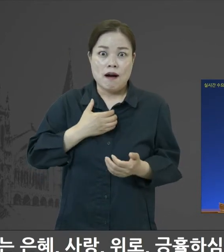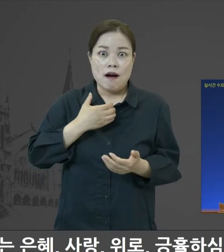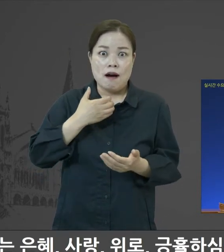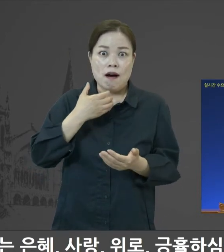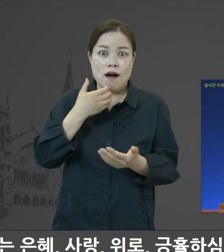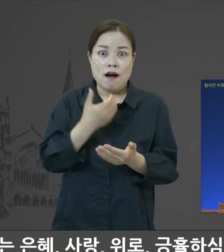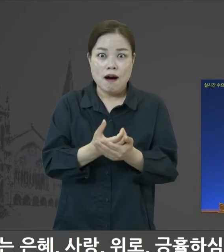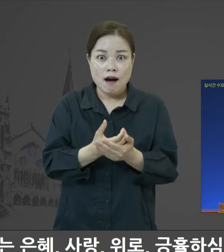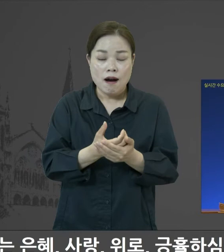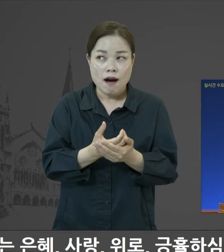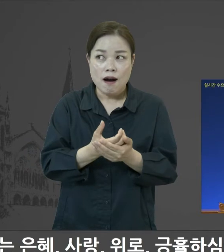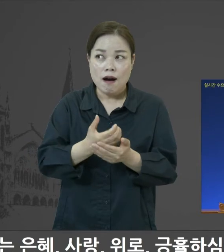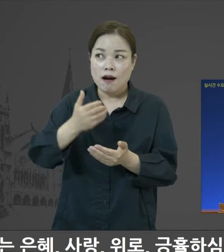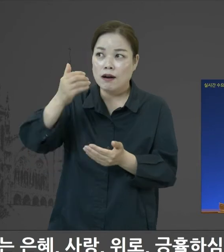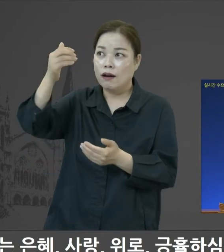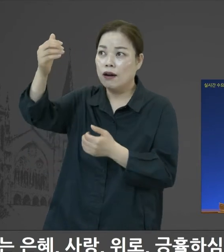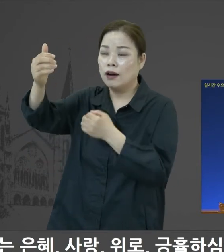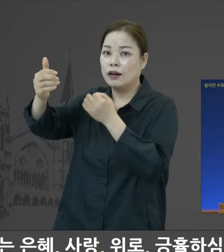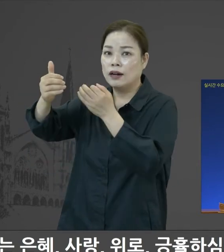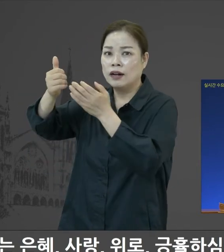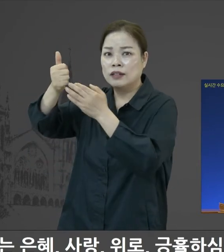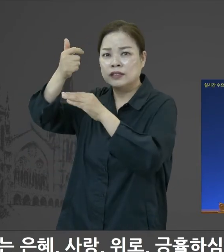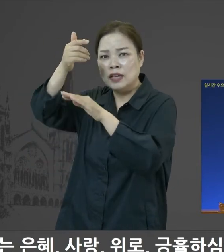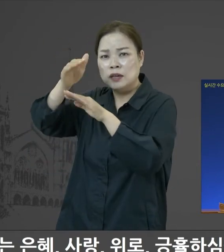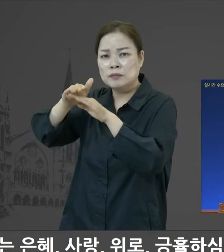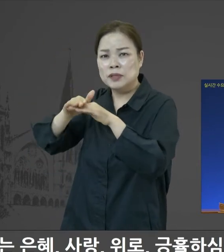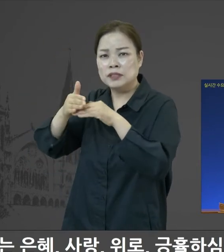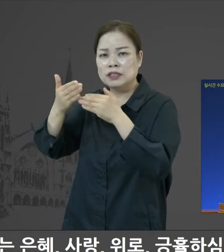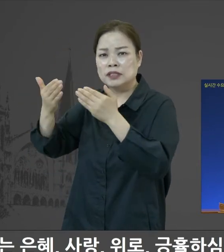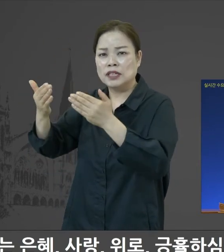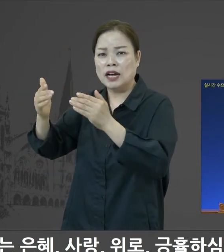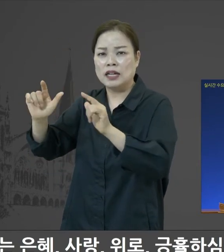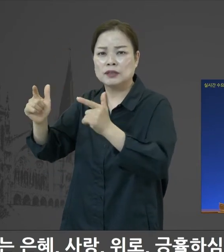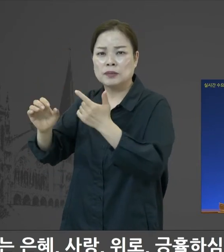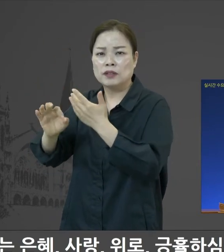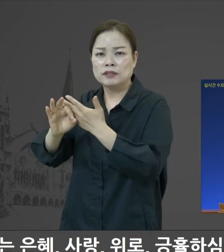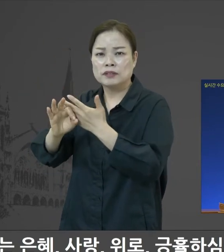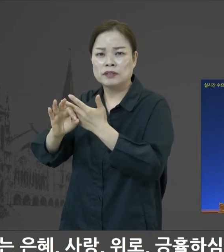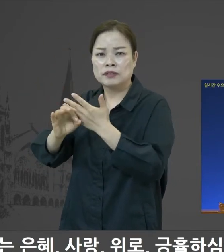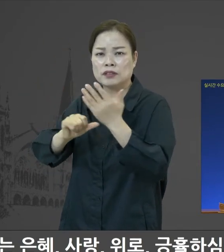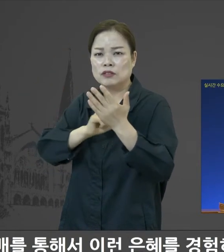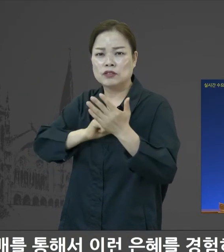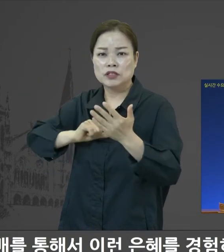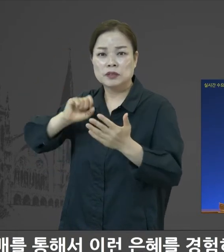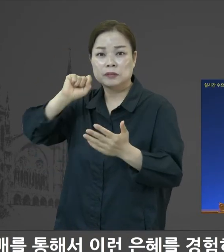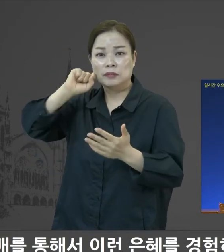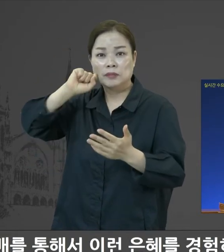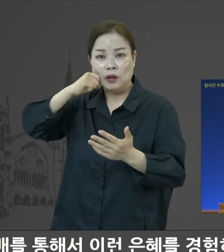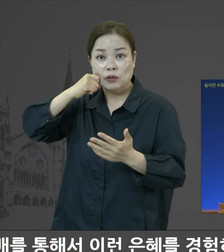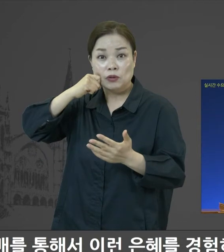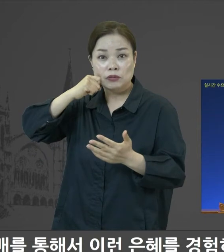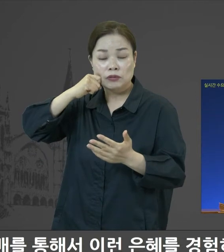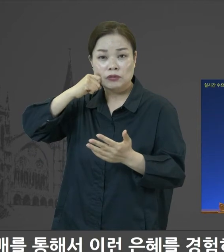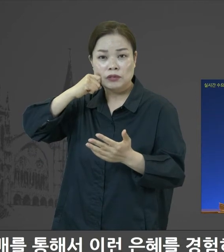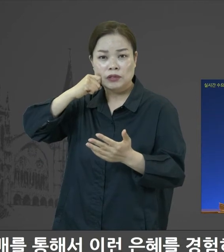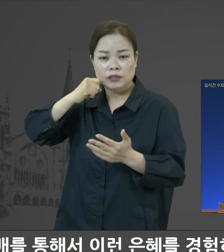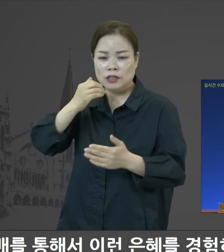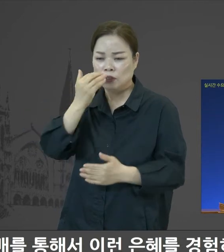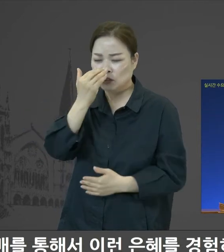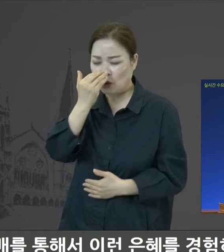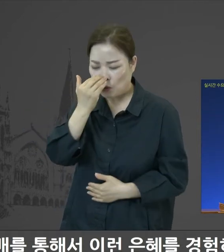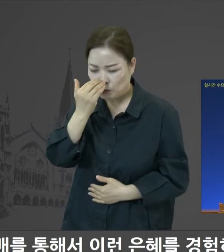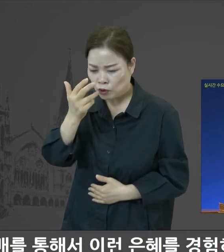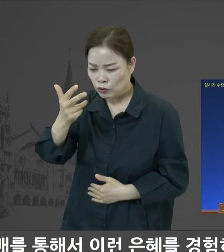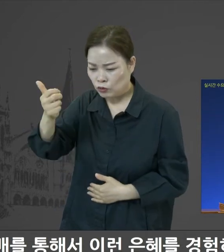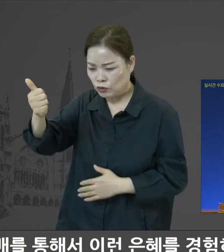인해서 하나님을 예배하지 않고서는 견딜 수 없게 될 것입니다. 우리는 겸손히 주님 앞에 무릎을